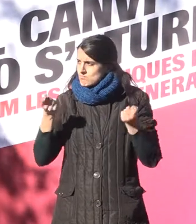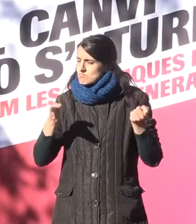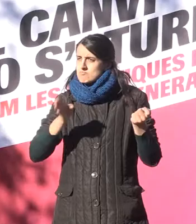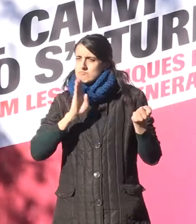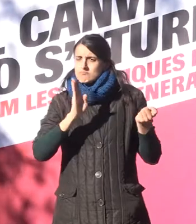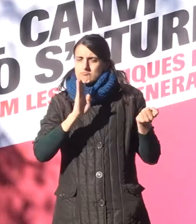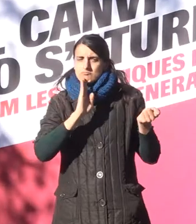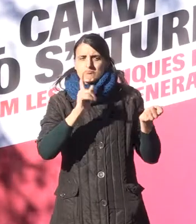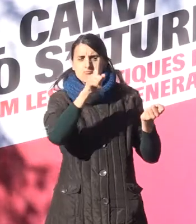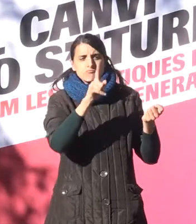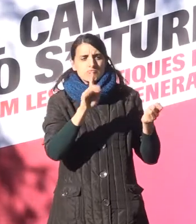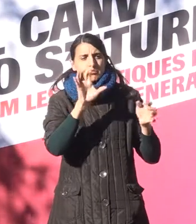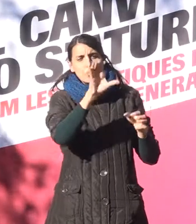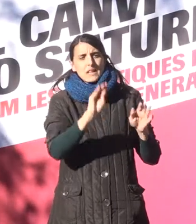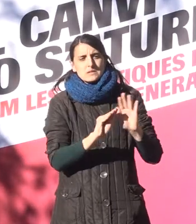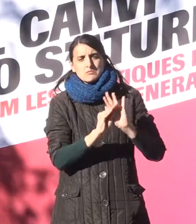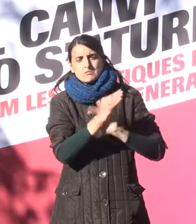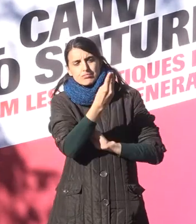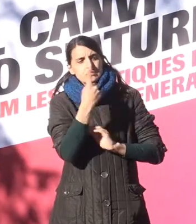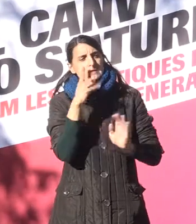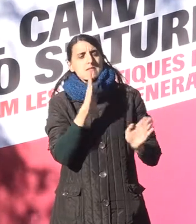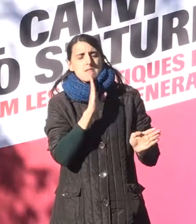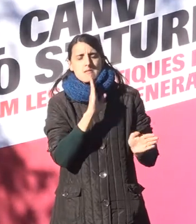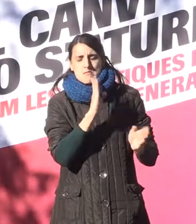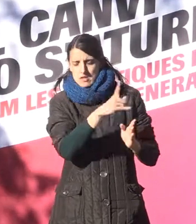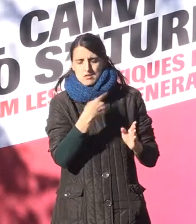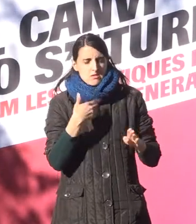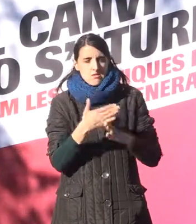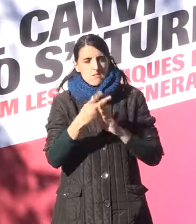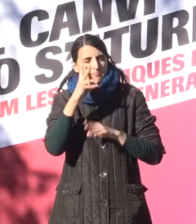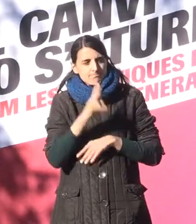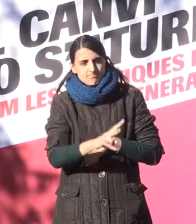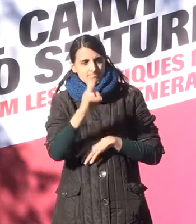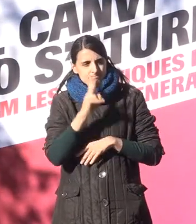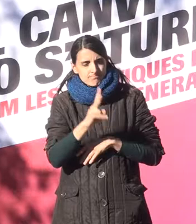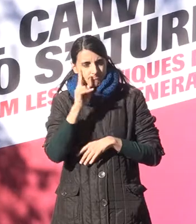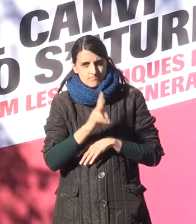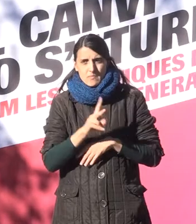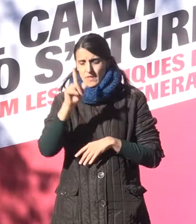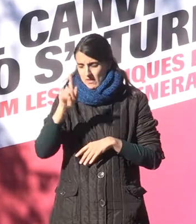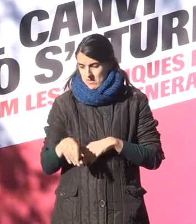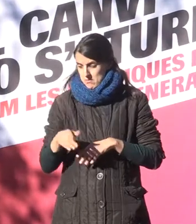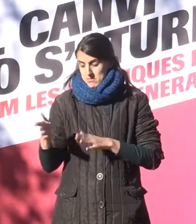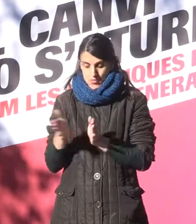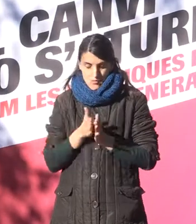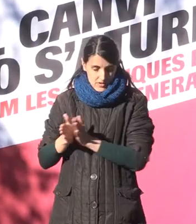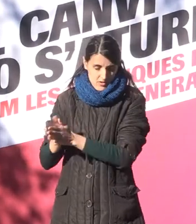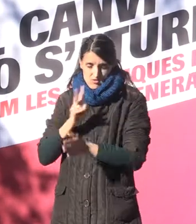en nuestros países de orígenes pero también como bien decía susana o lo recordaba a su momento marcelo